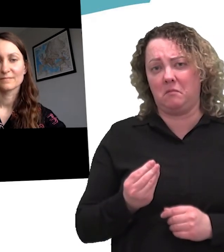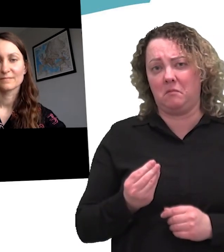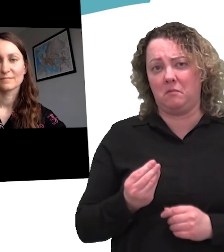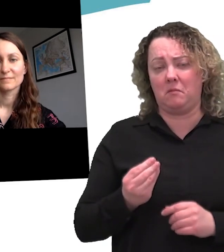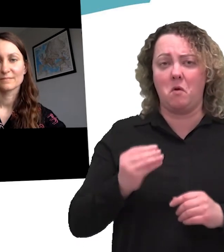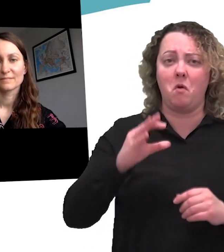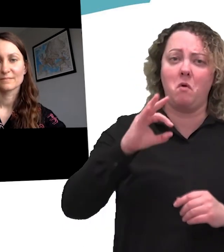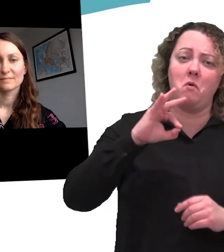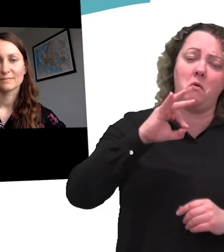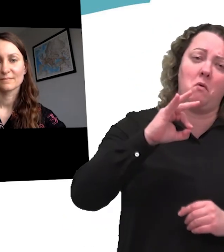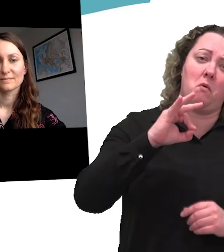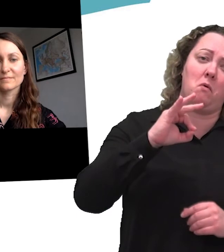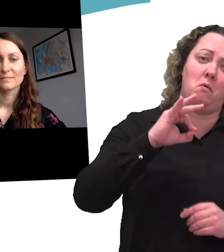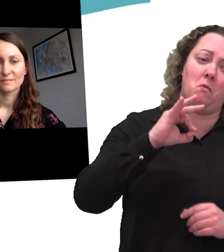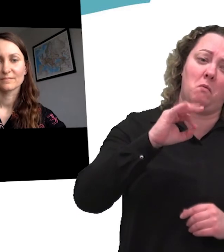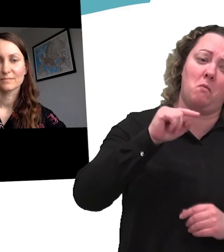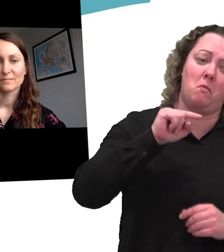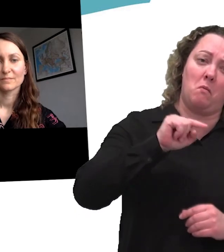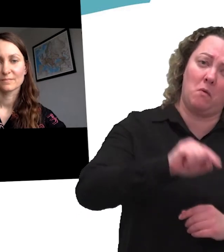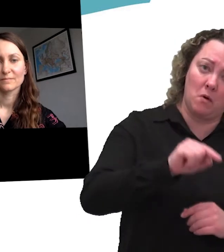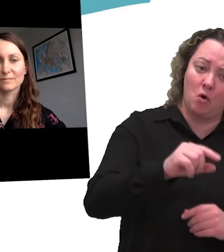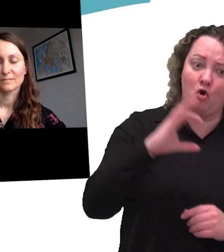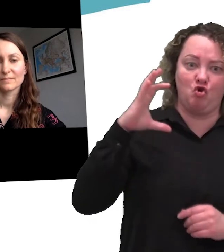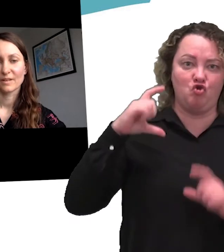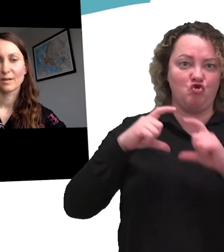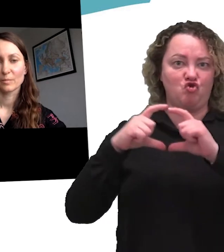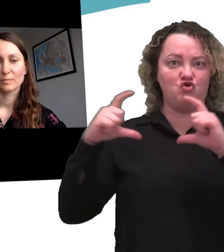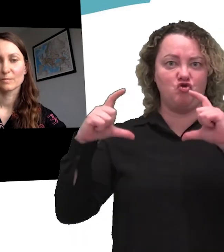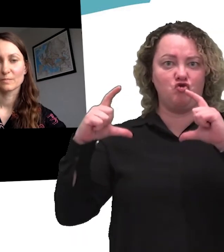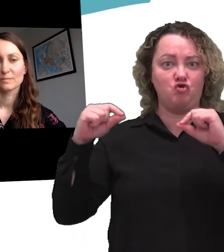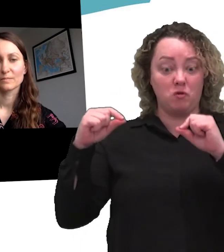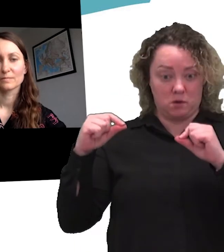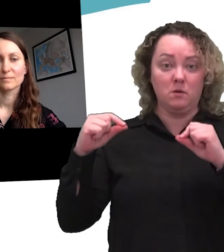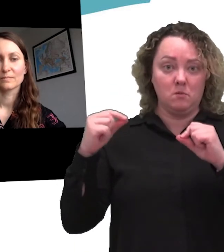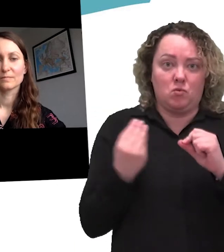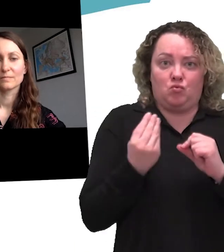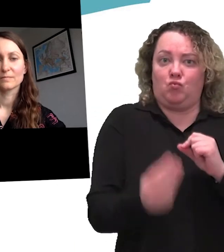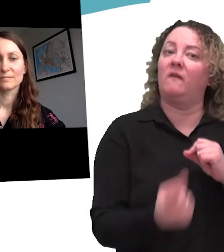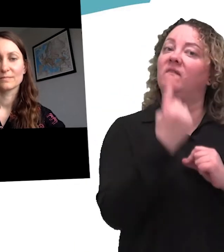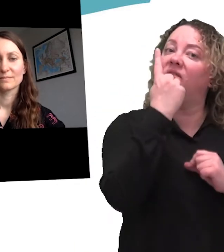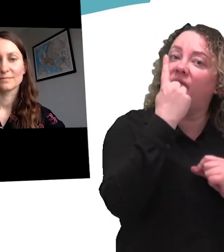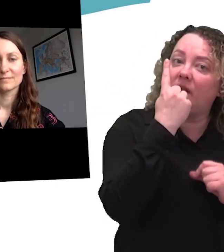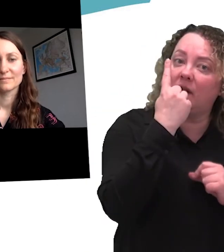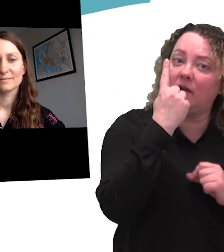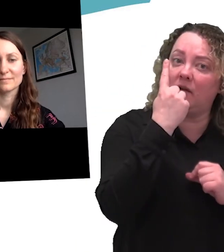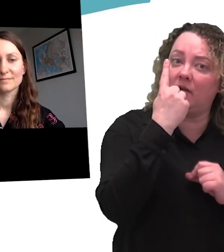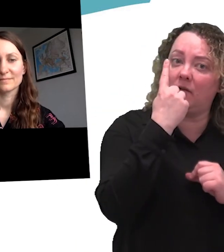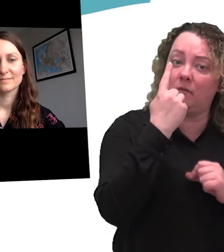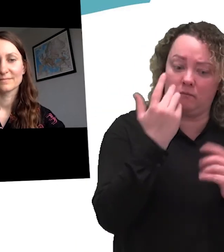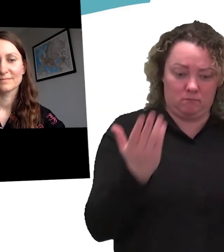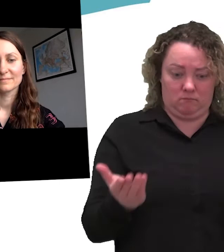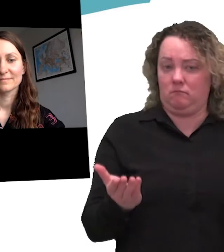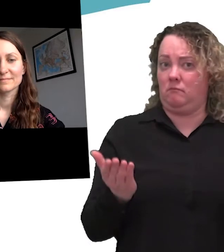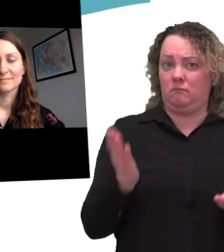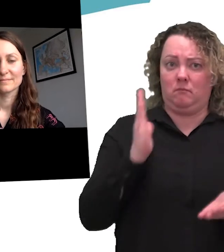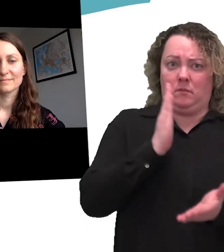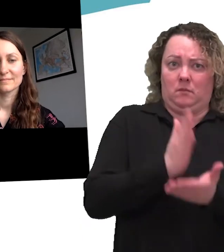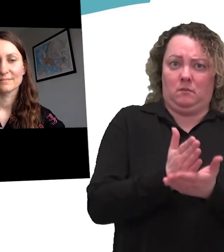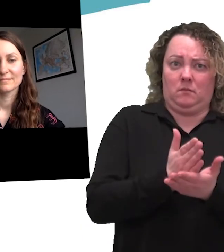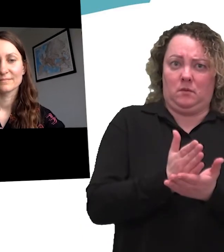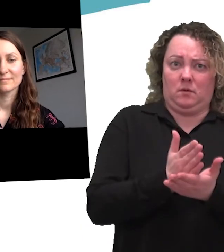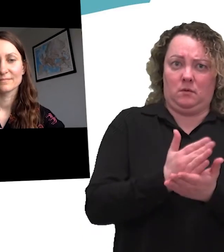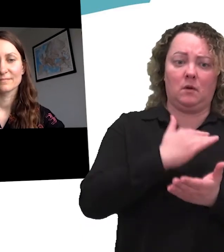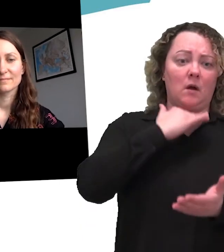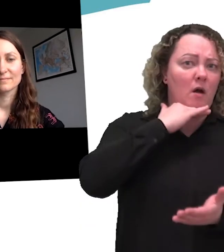O šitas labai didelis, dėl to mes įvalgom vieną. Taip. Ir labai čia net mažiau į kamerą labai aišku.